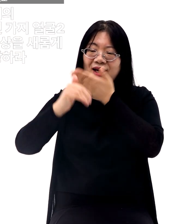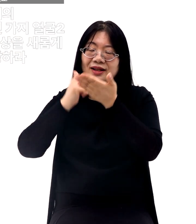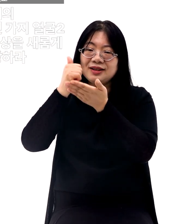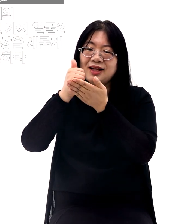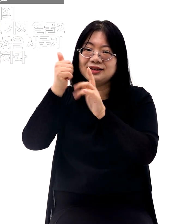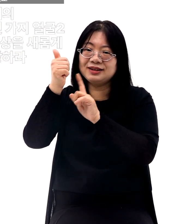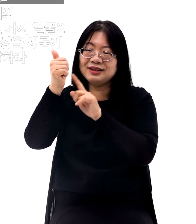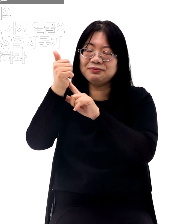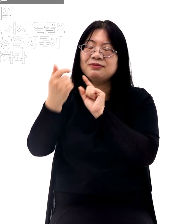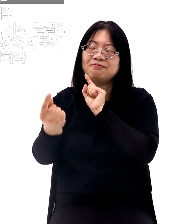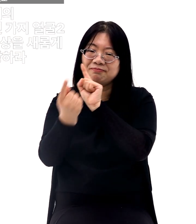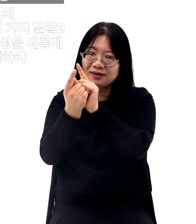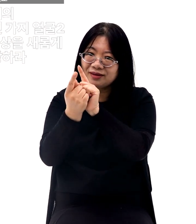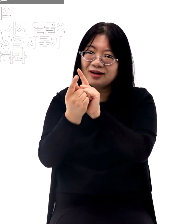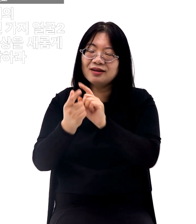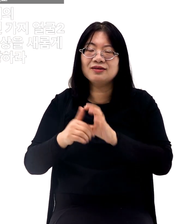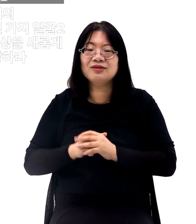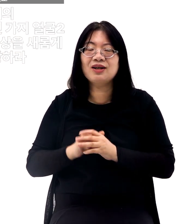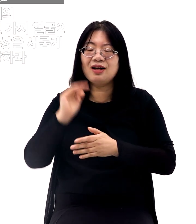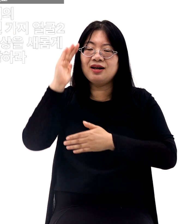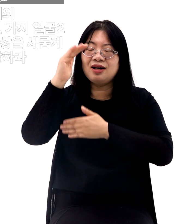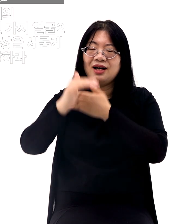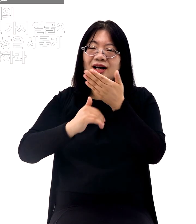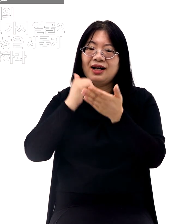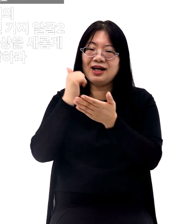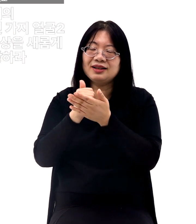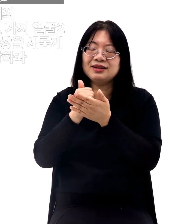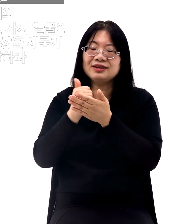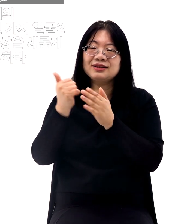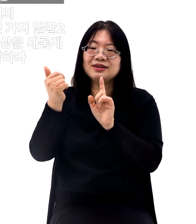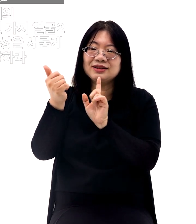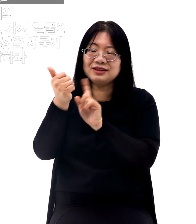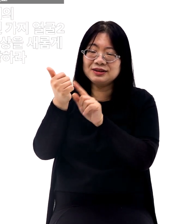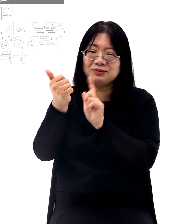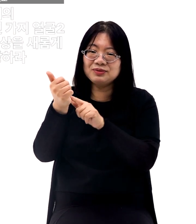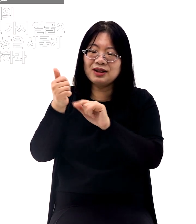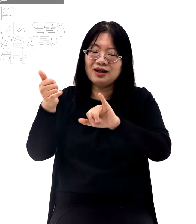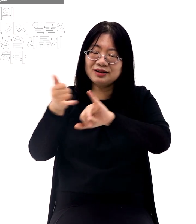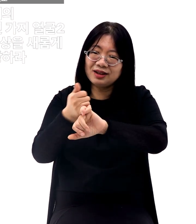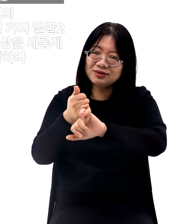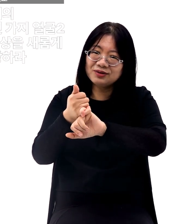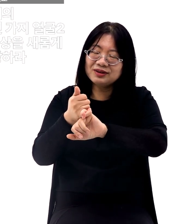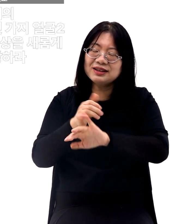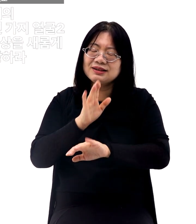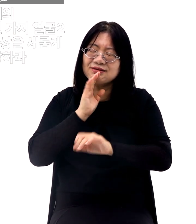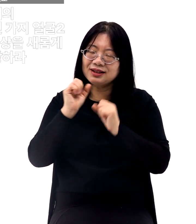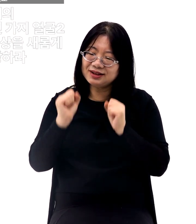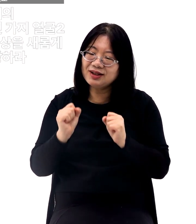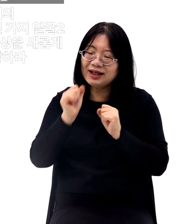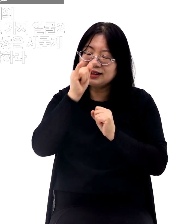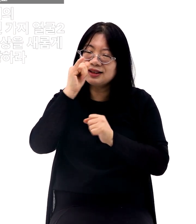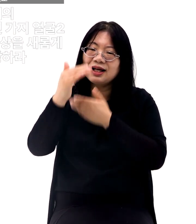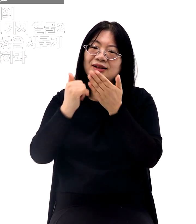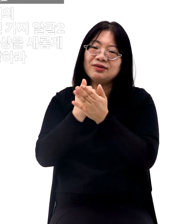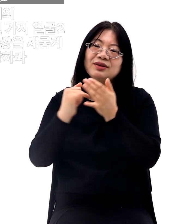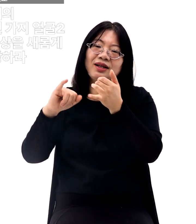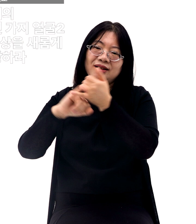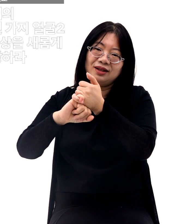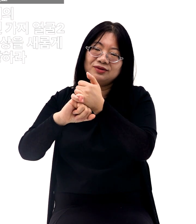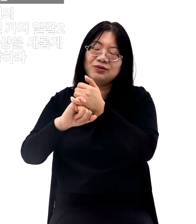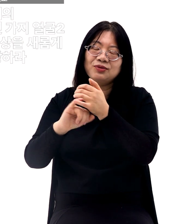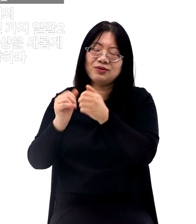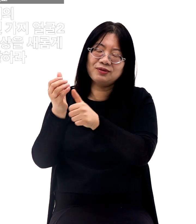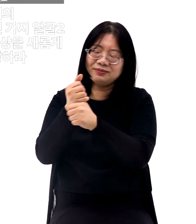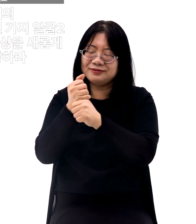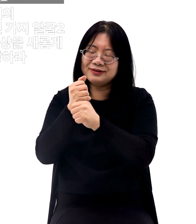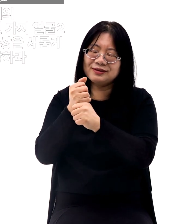하나님이라는 실존을 만나고 그 실존이신 하나님의 약속, 실제와 똑같은 약속을